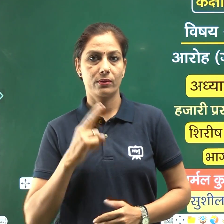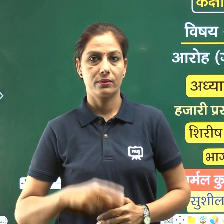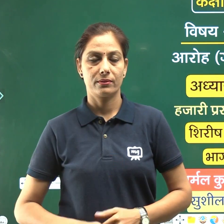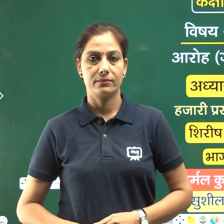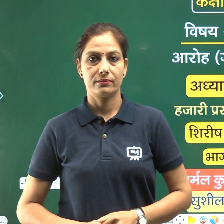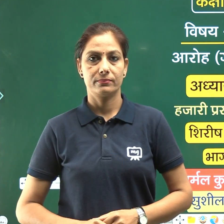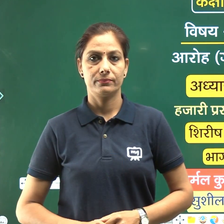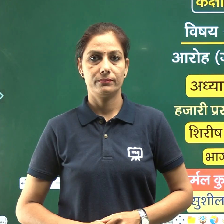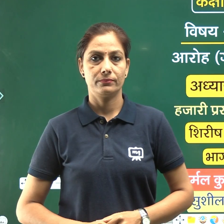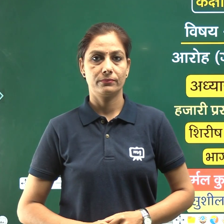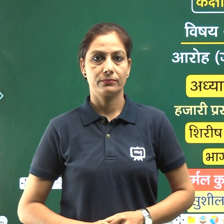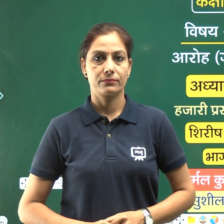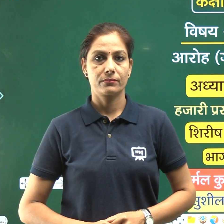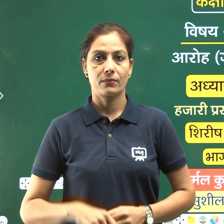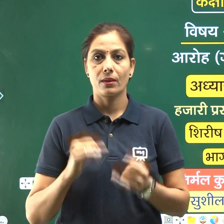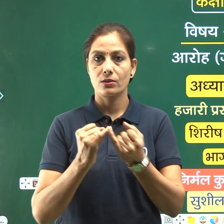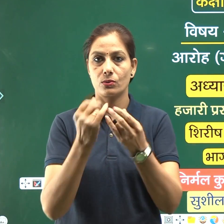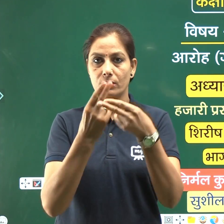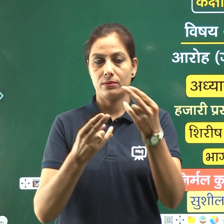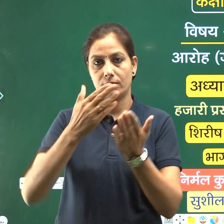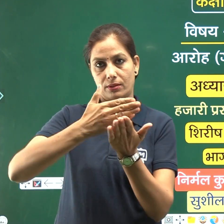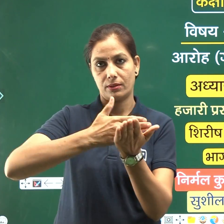के गद्य खंड के